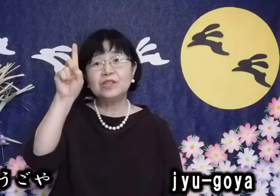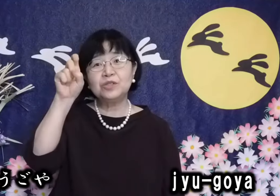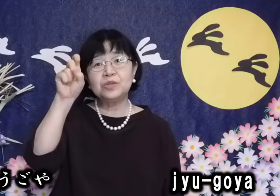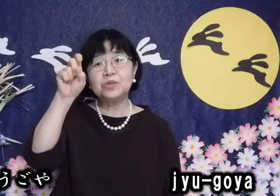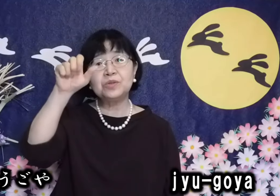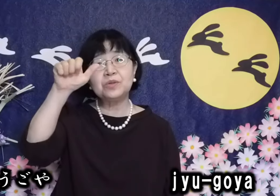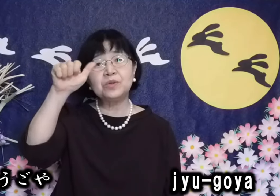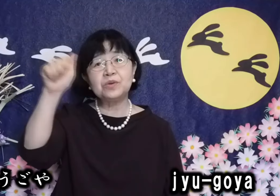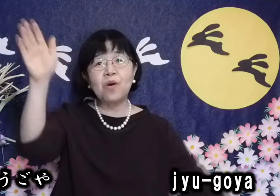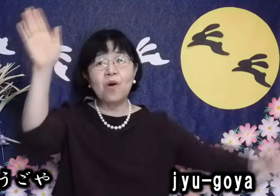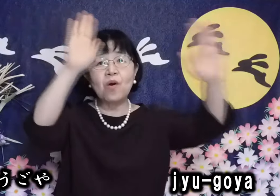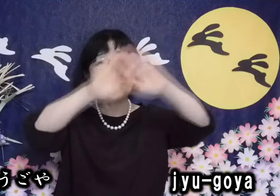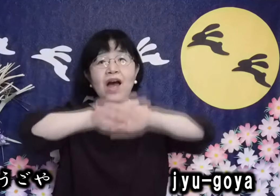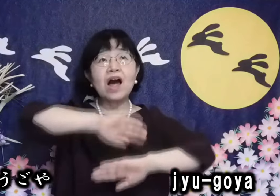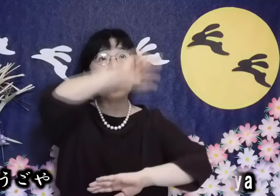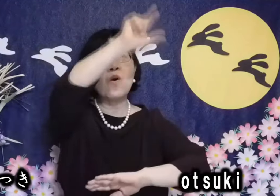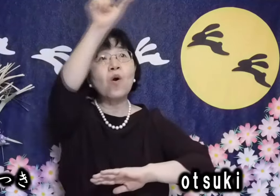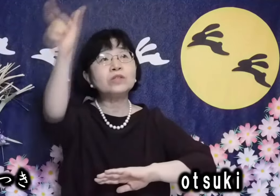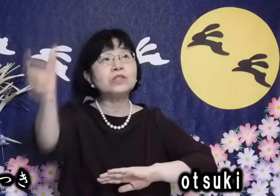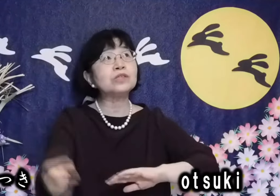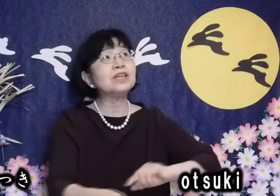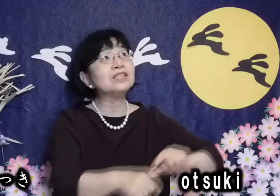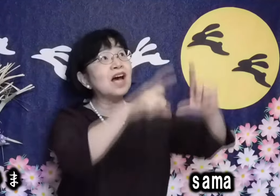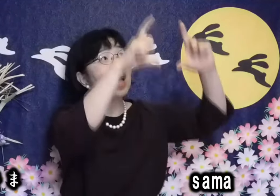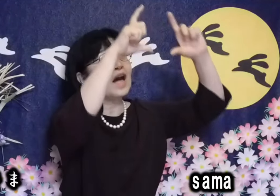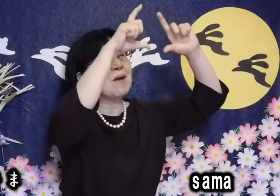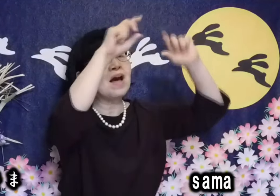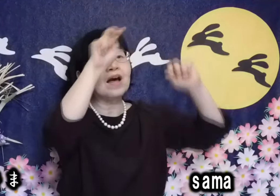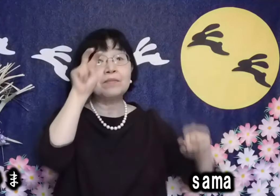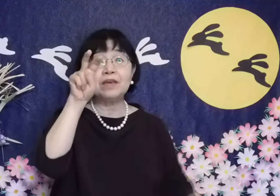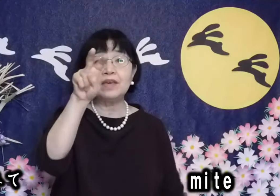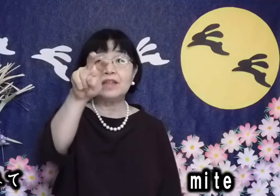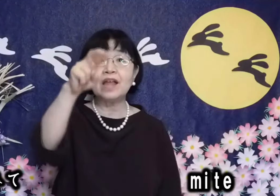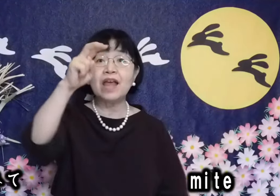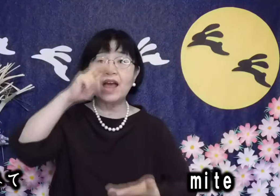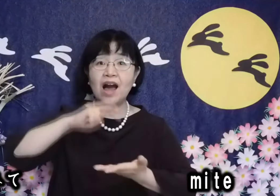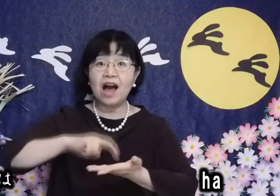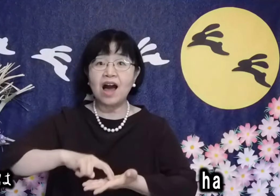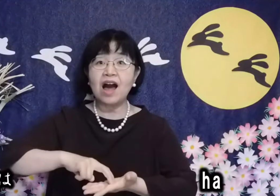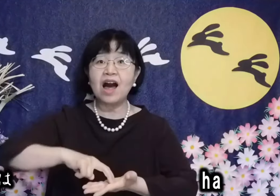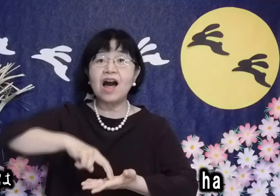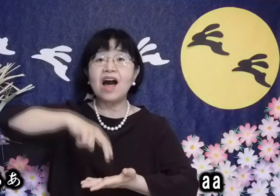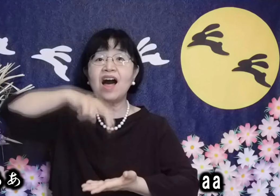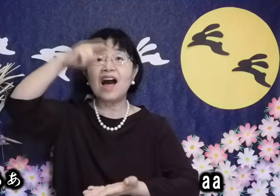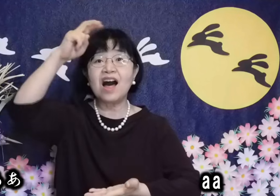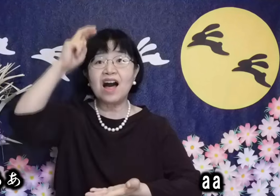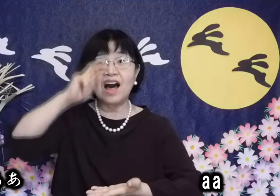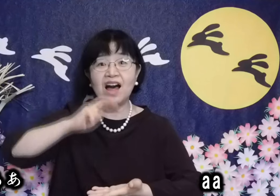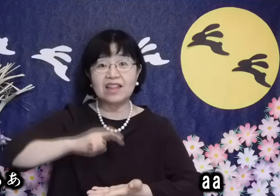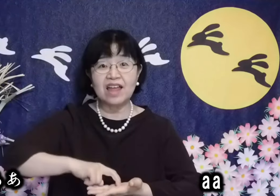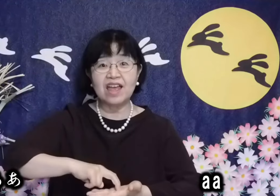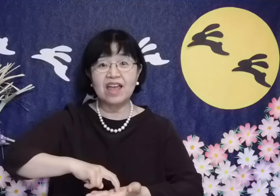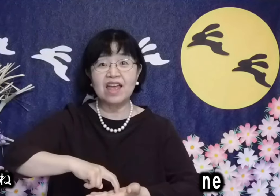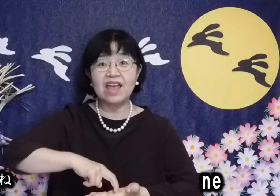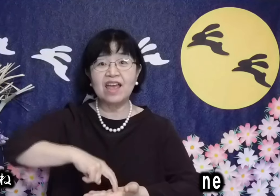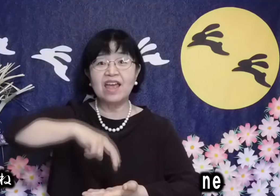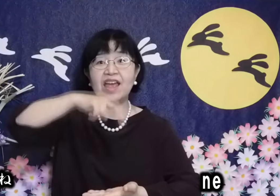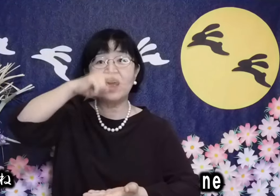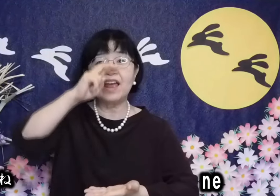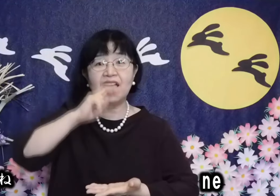十五夜お月様見て跳ね